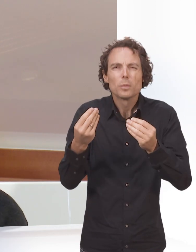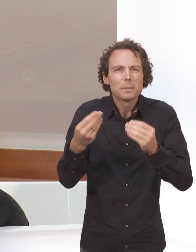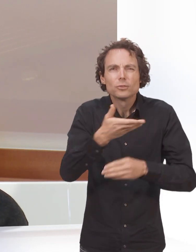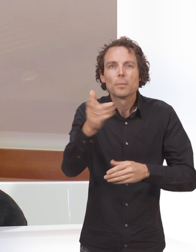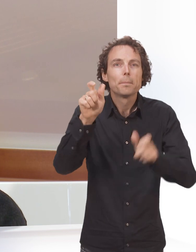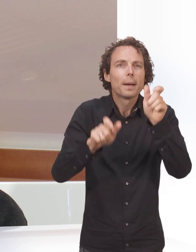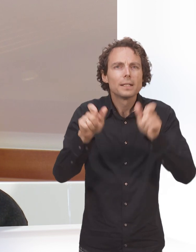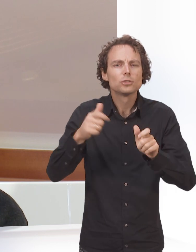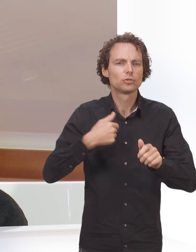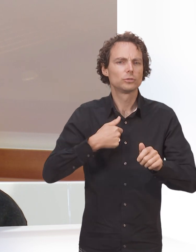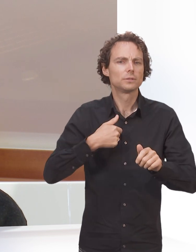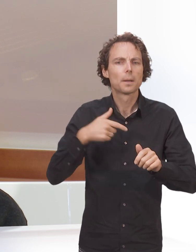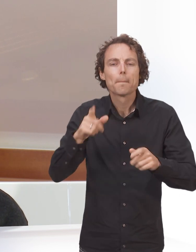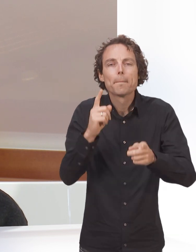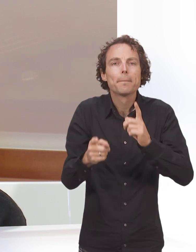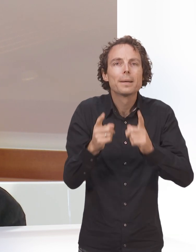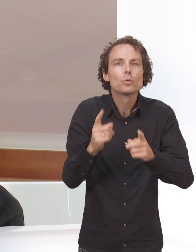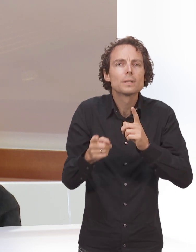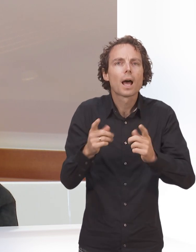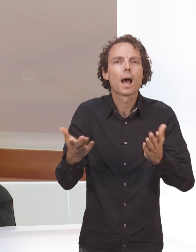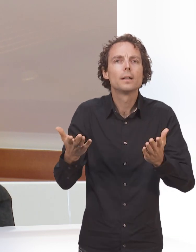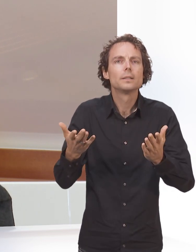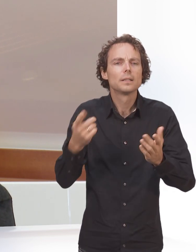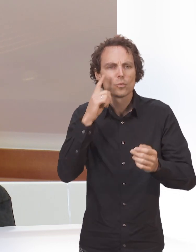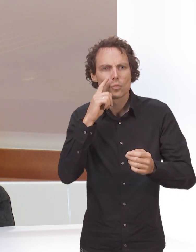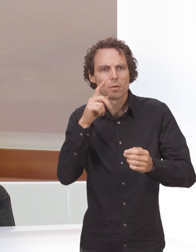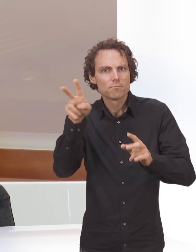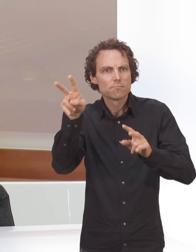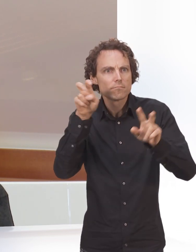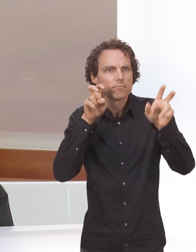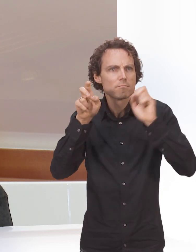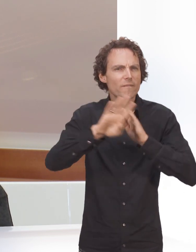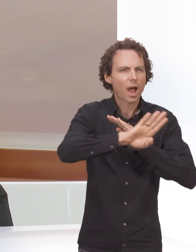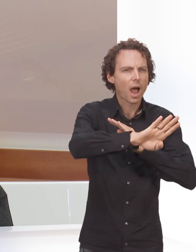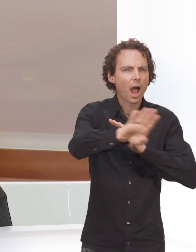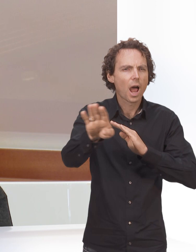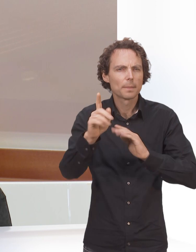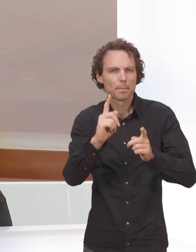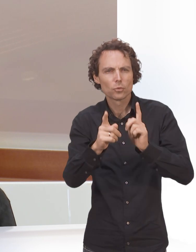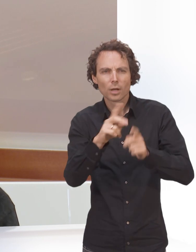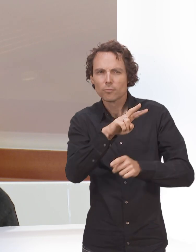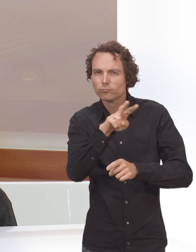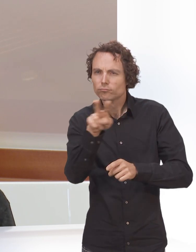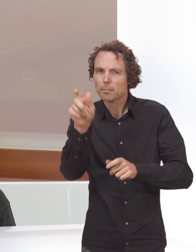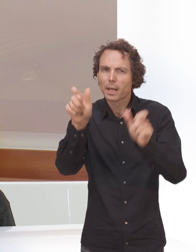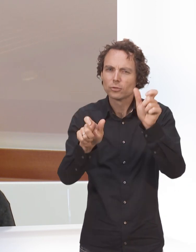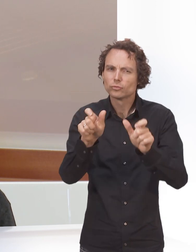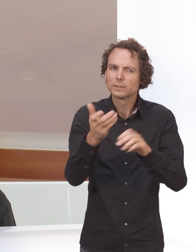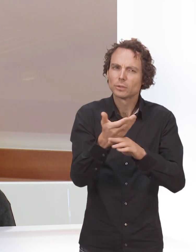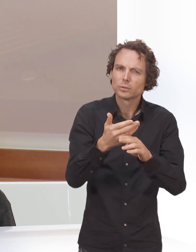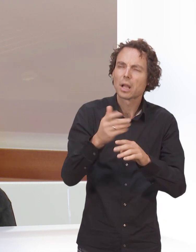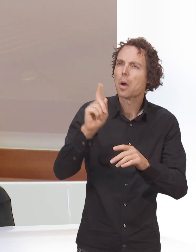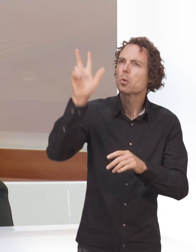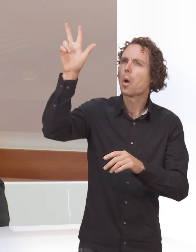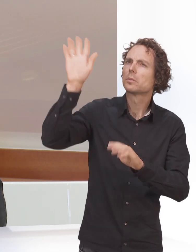uns Menschen. Wir beurteilen und registrieren vom Weiten Menschen. Menschen, Situationen, auch Gott beurteilen wir